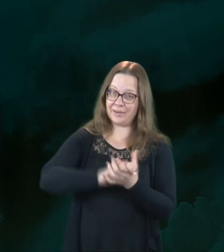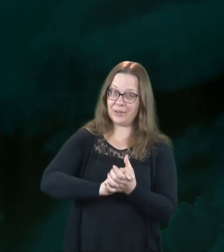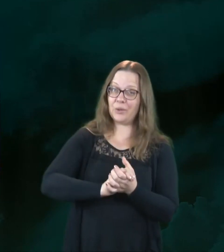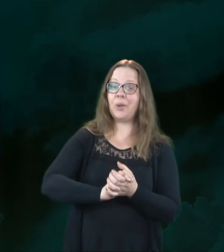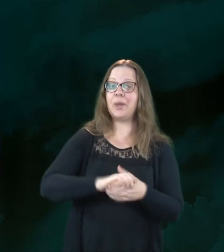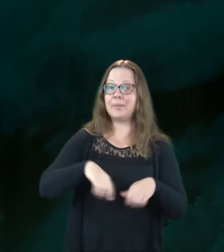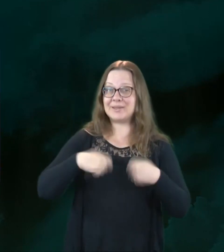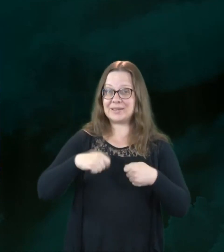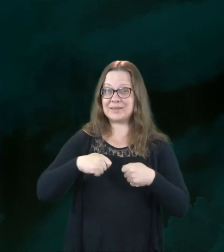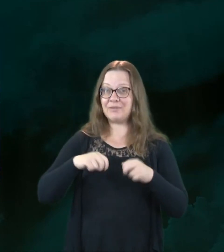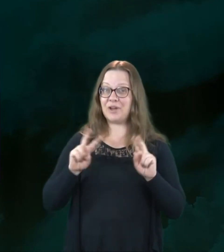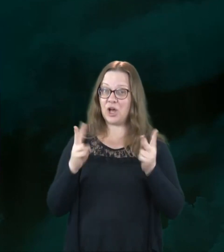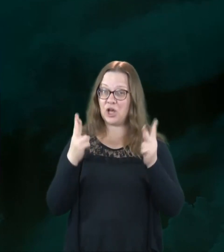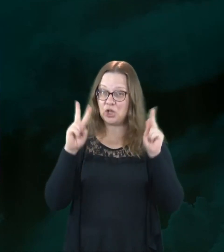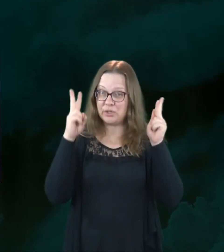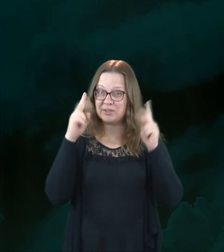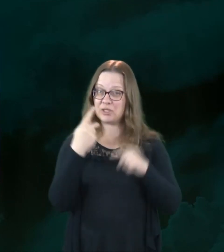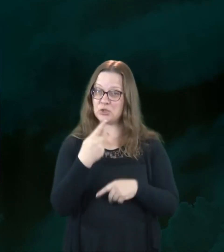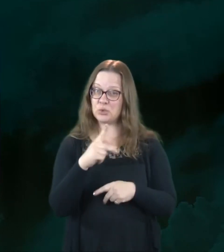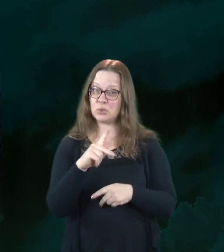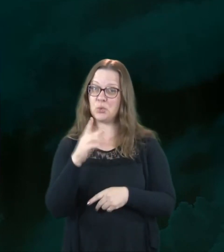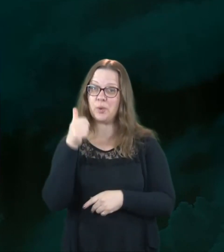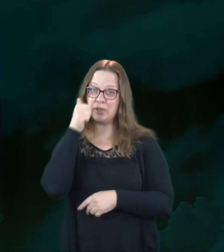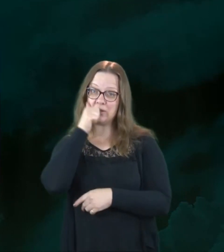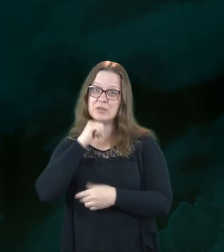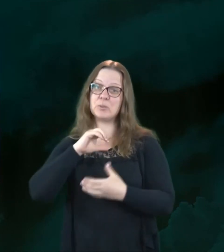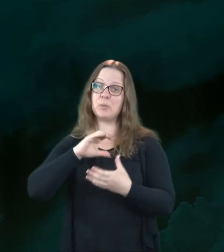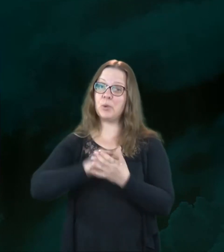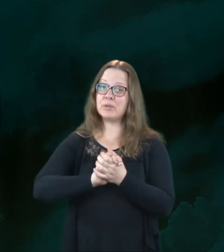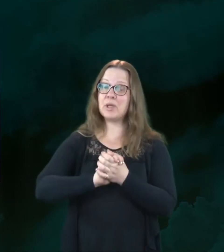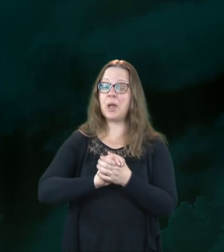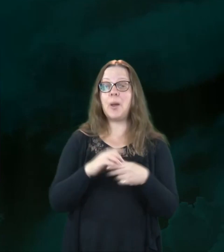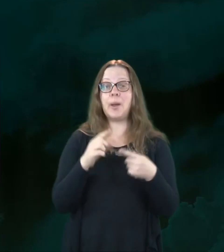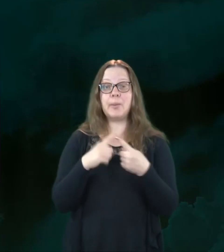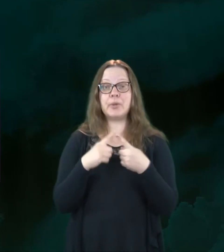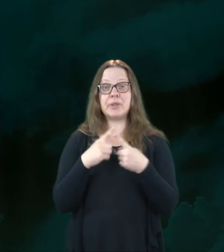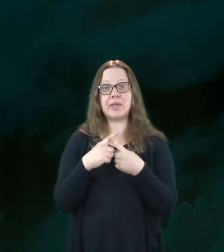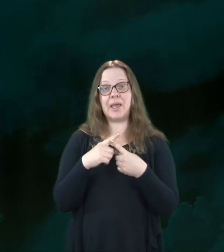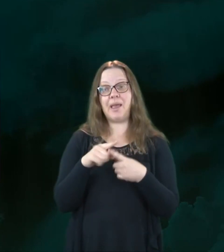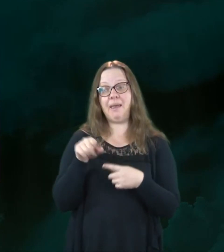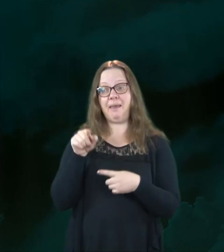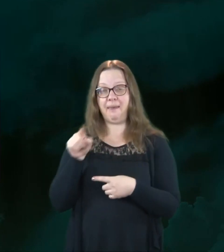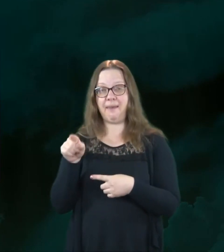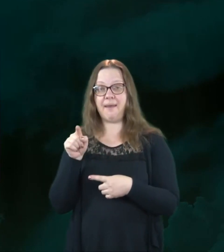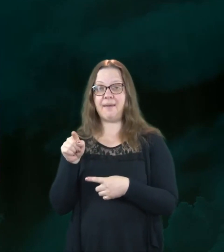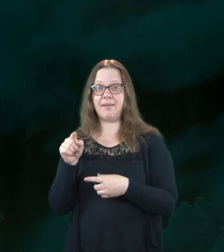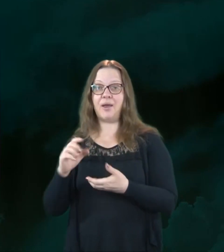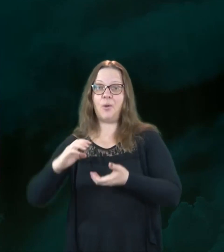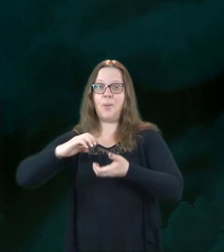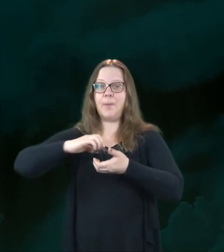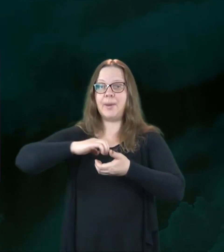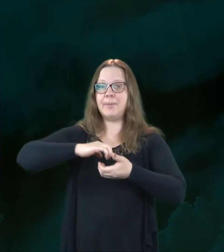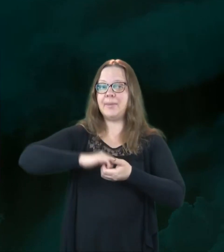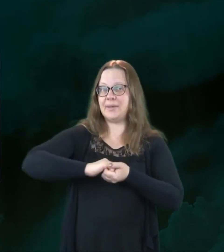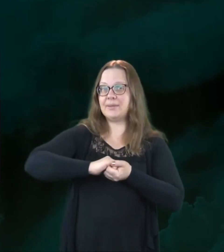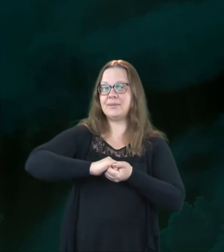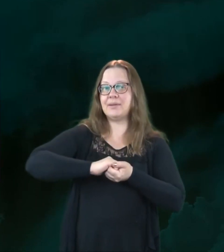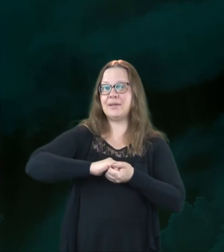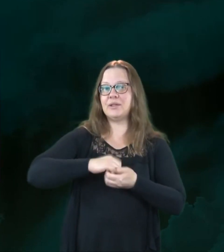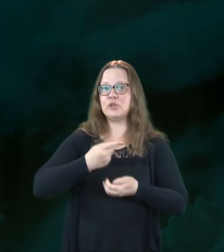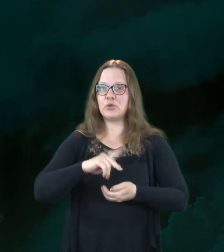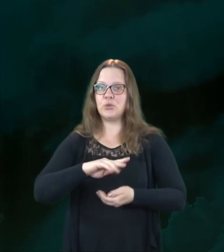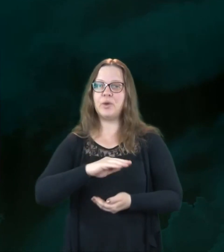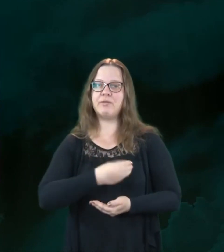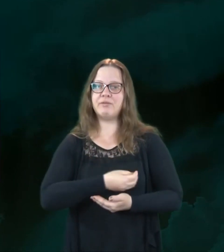deu a sua esposa para complementar essa parte do sentido, essa parte mais sensível do